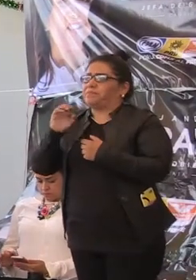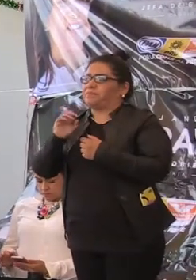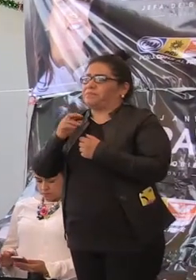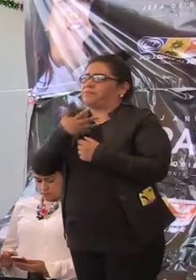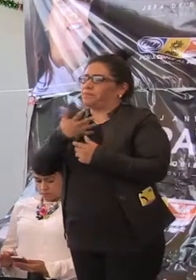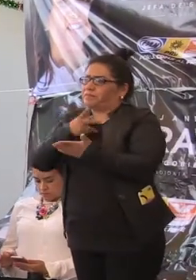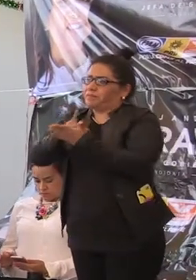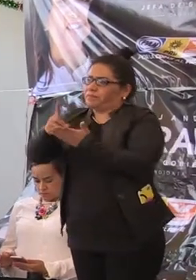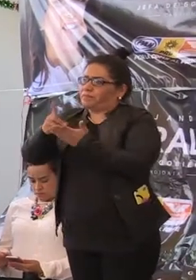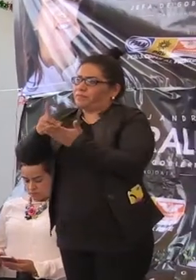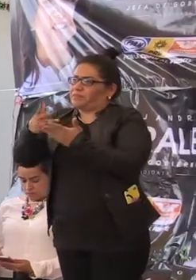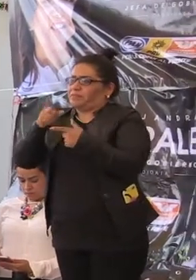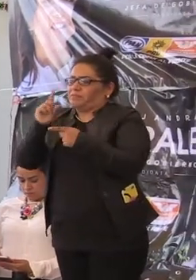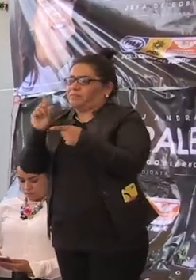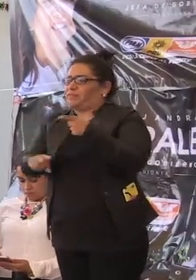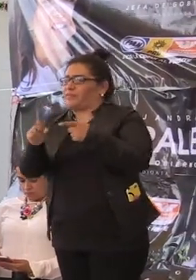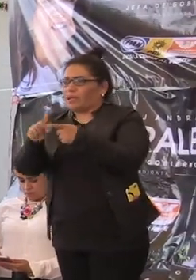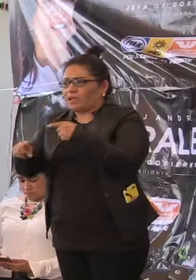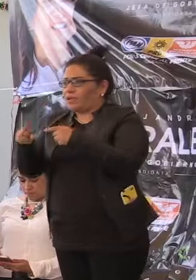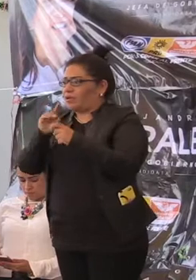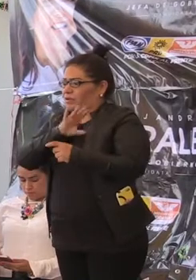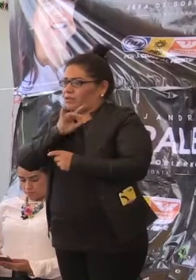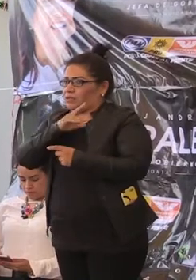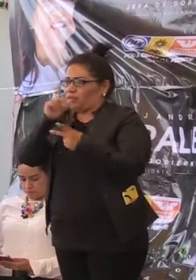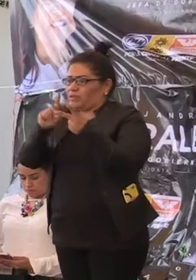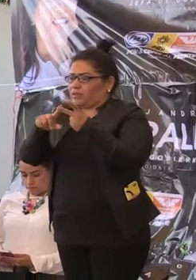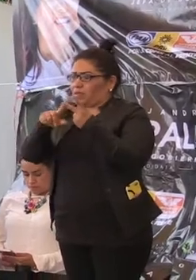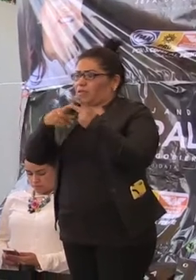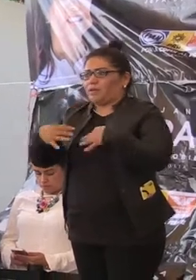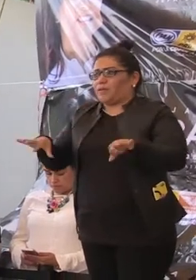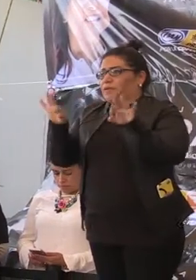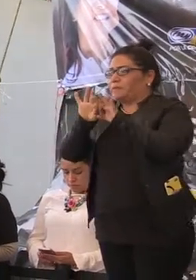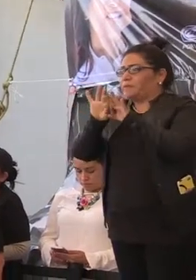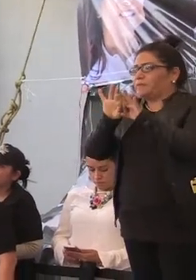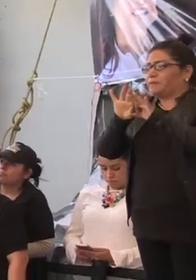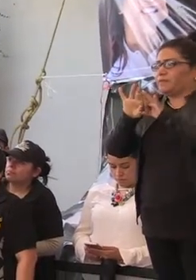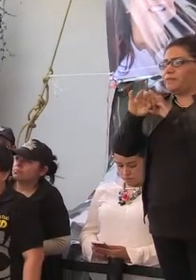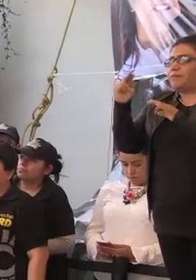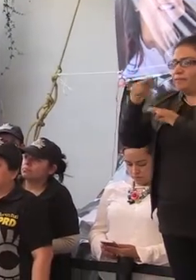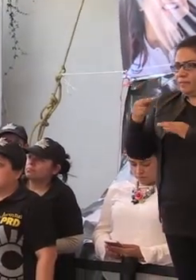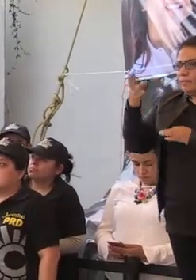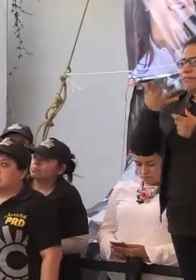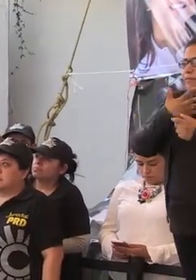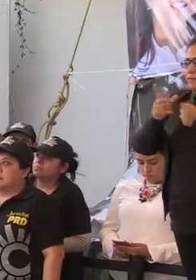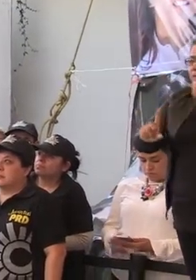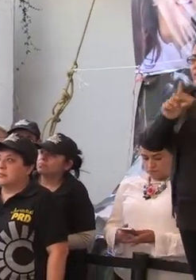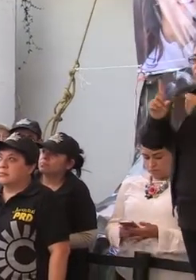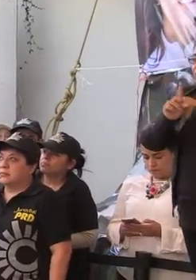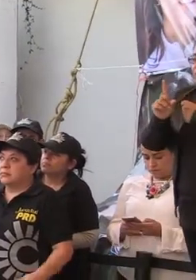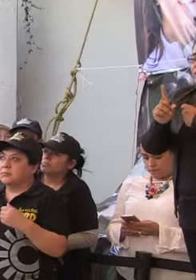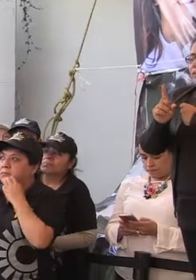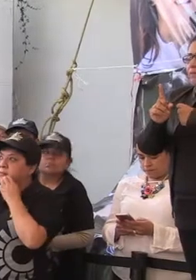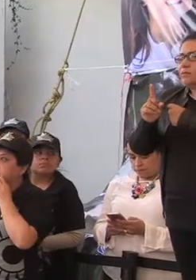tenemos derecho a vivir sin miedo. Segundo compromiso muy importante. Ustedes tienen problemas